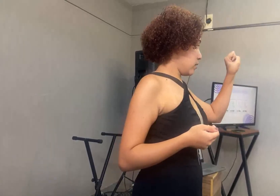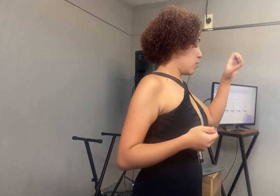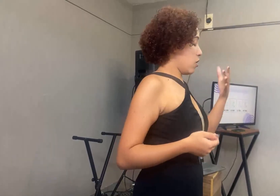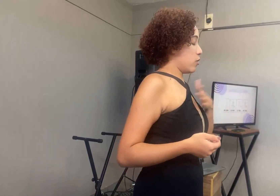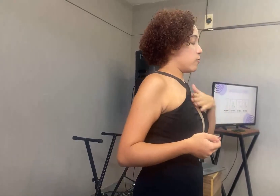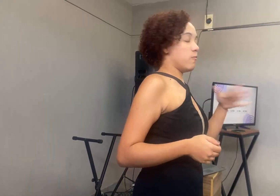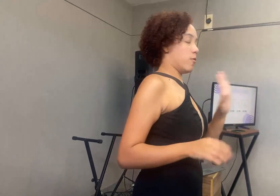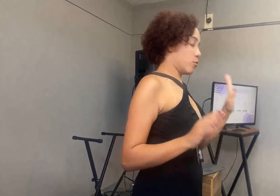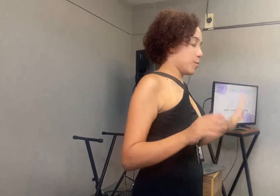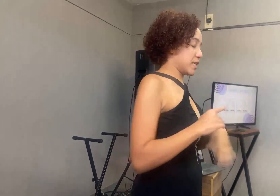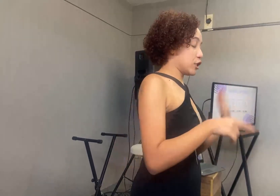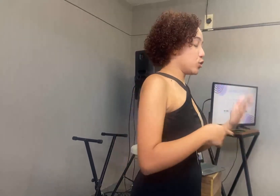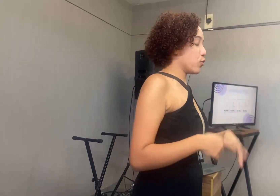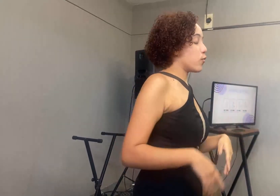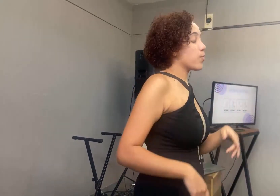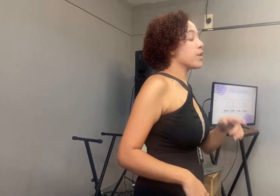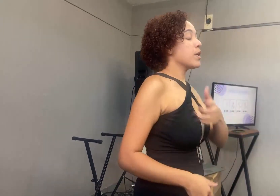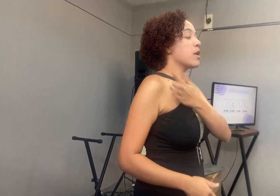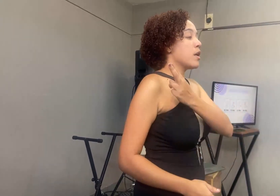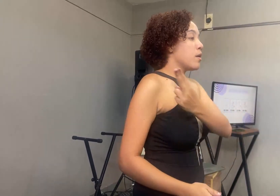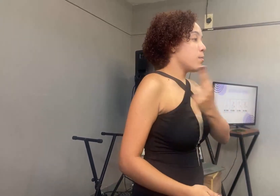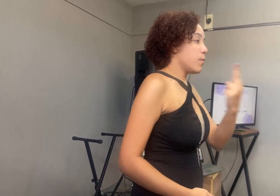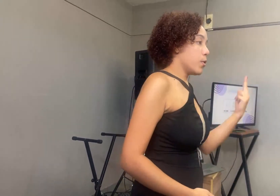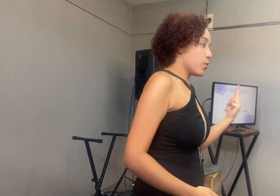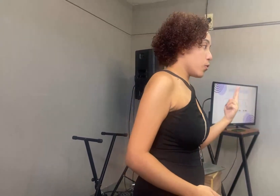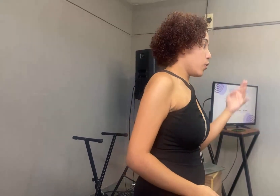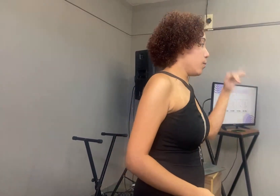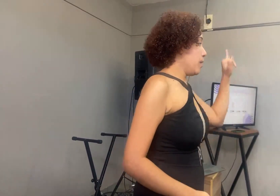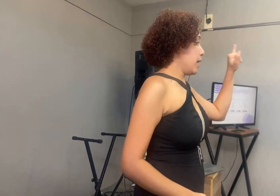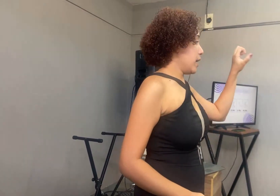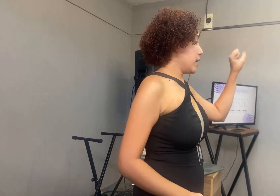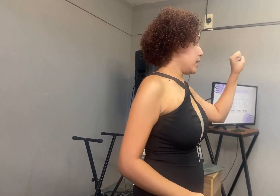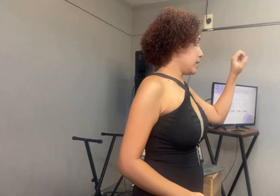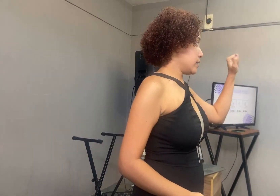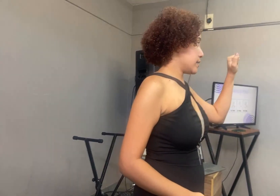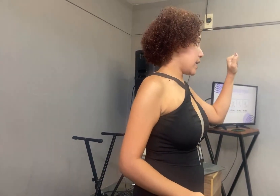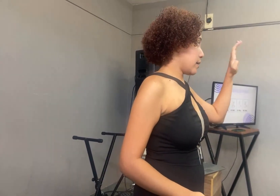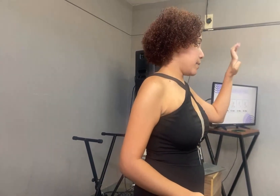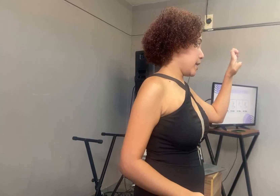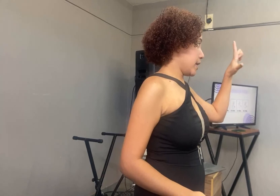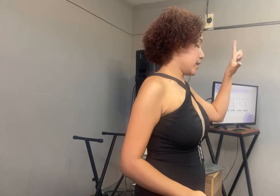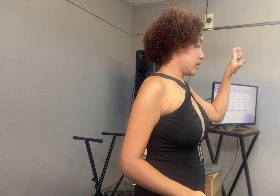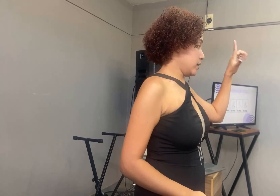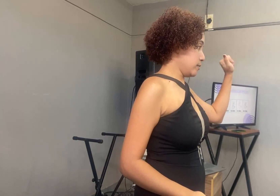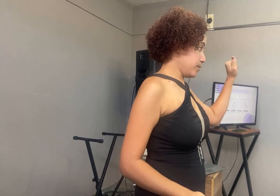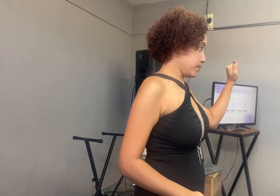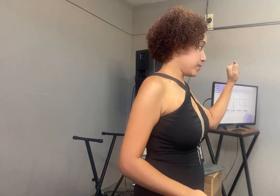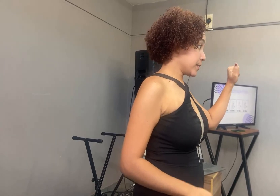ó, vou começar de novo. Meu nome é Isabela